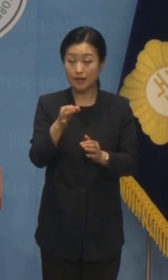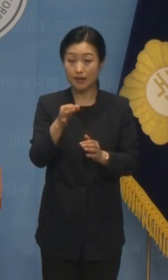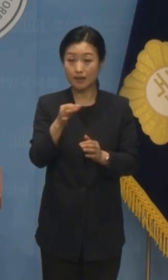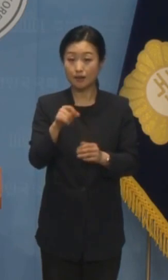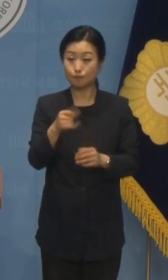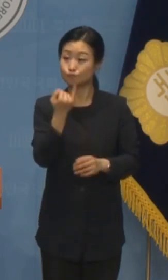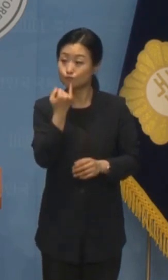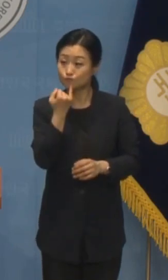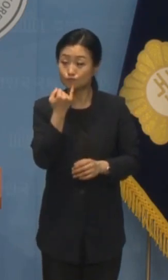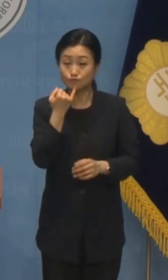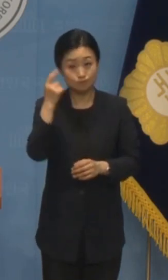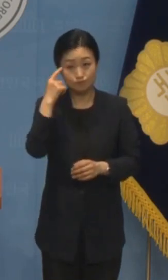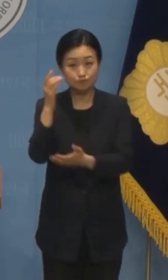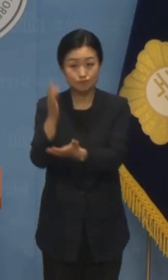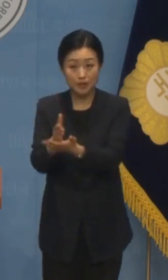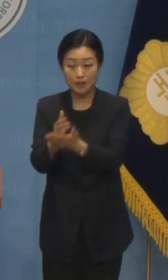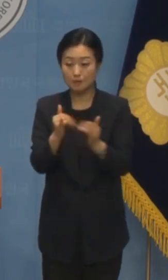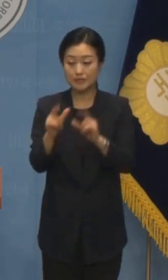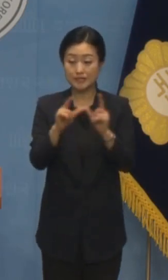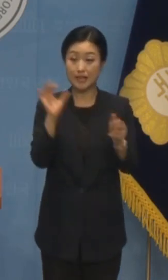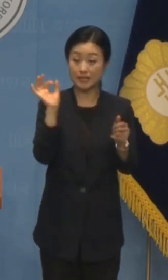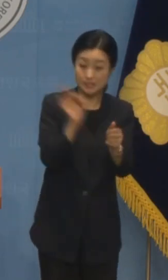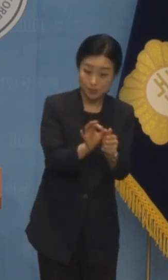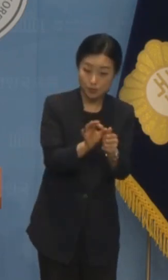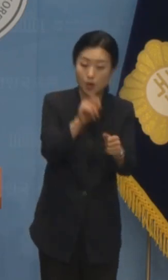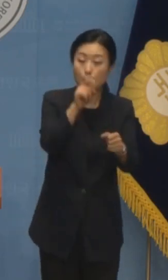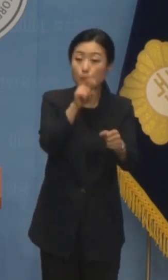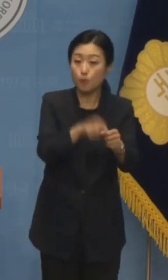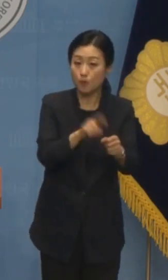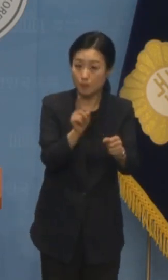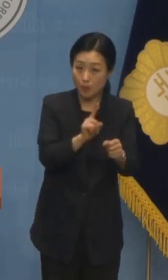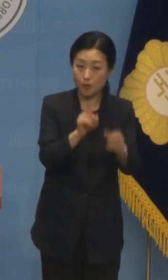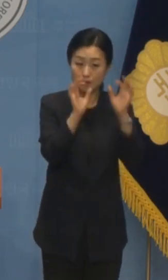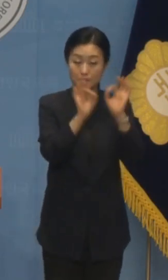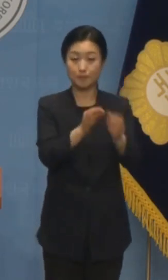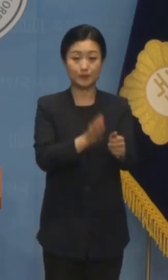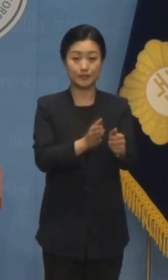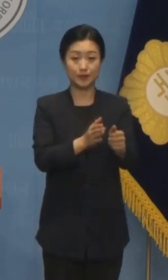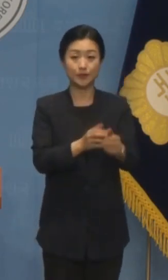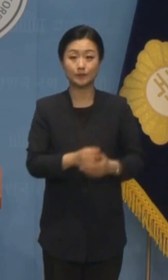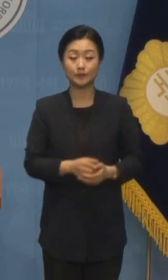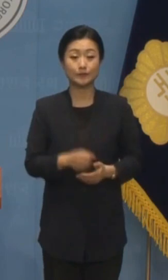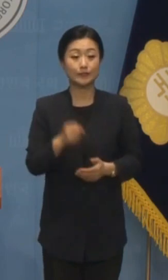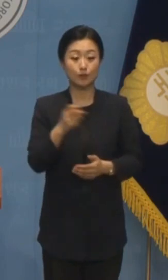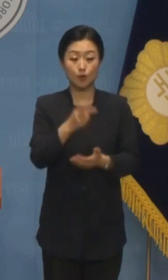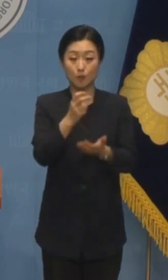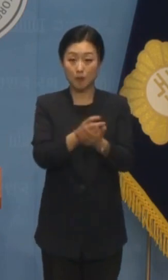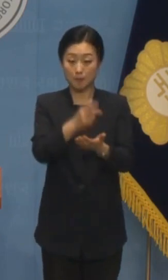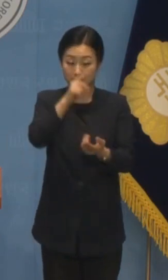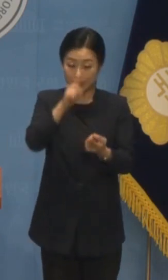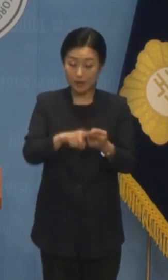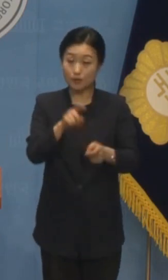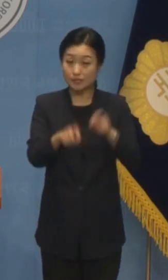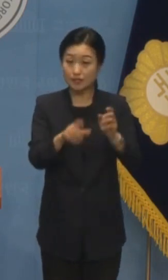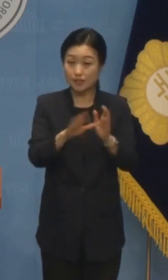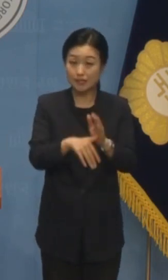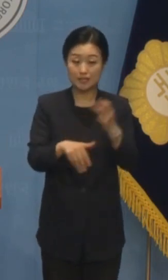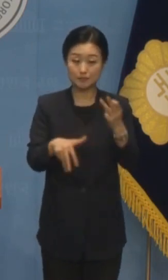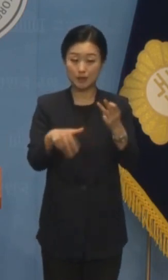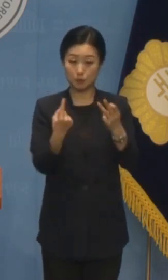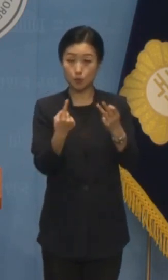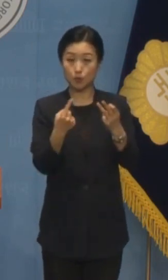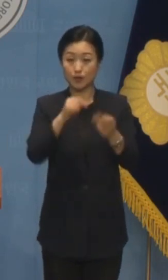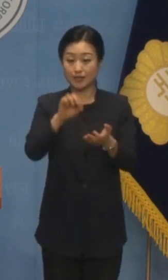섣부르게 진단하는 것이 아니라 민생회복지원금의 목적이 무엇인지를 보아야 합니다. 그리고 법률대로 시행할 경우 13조 원 규모의